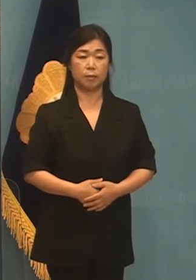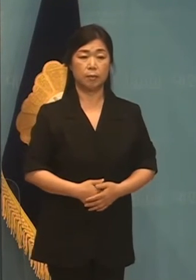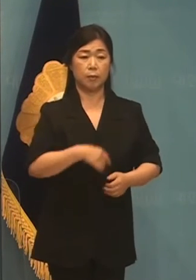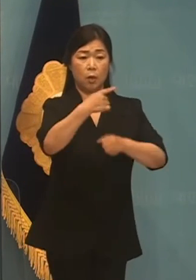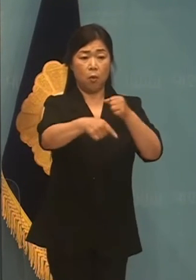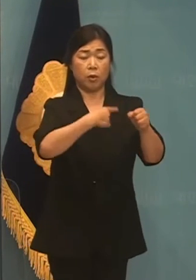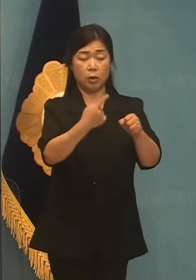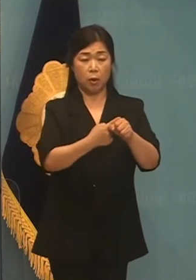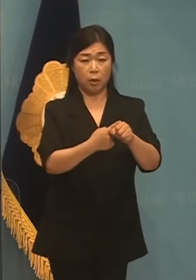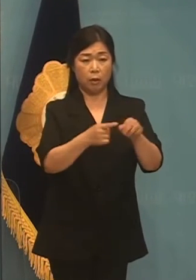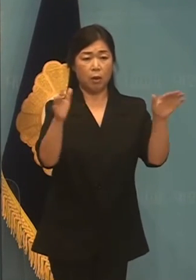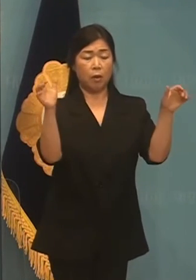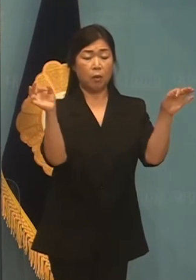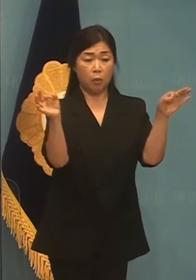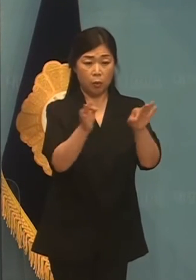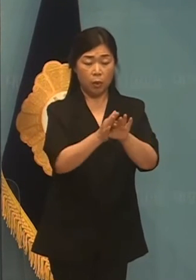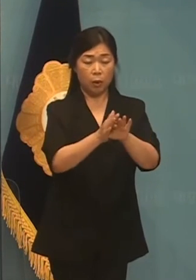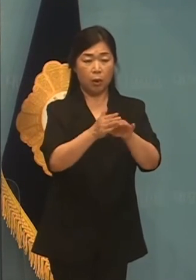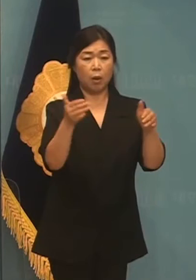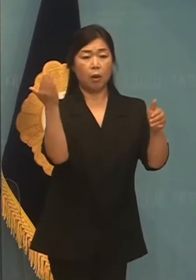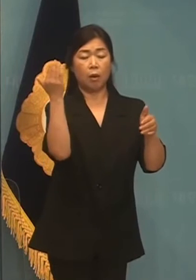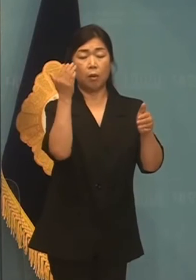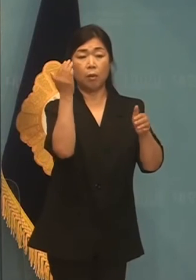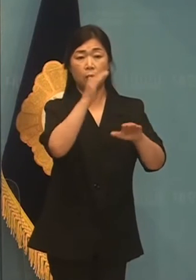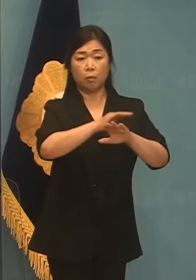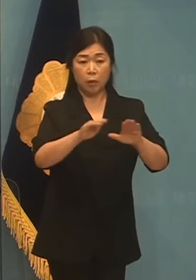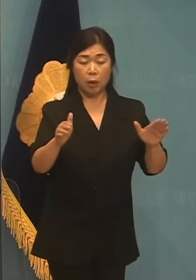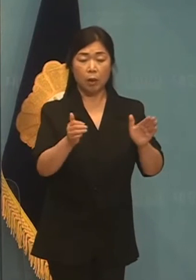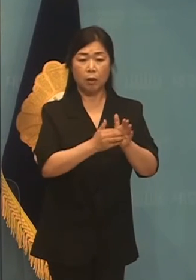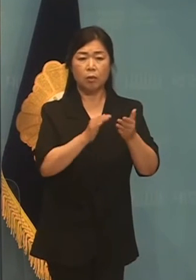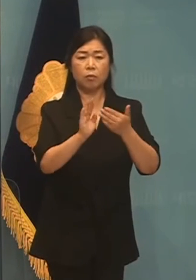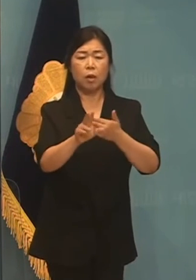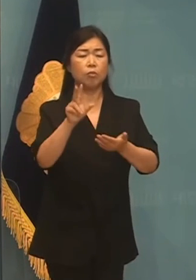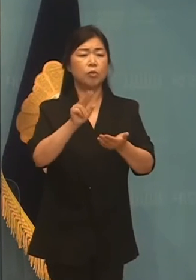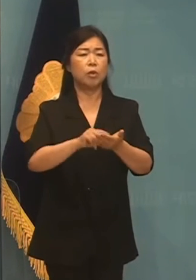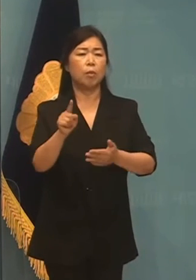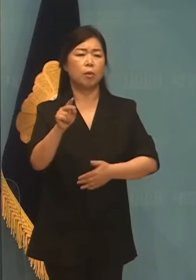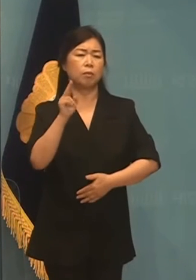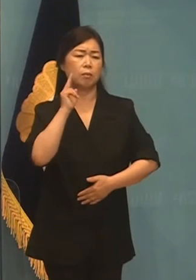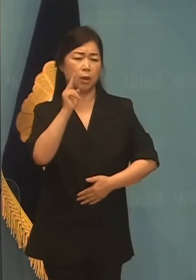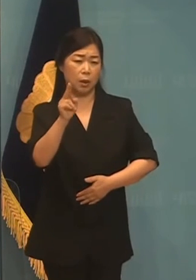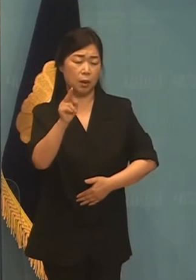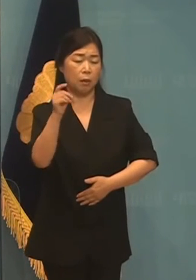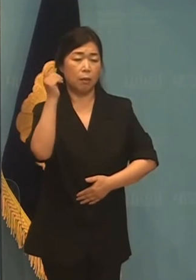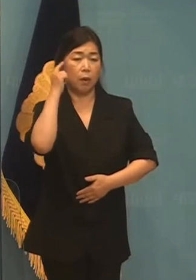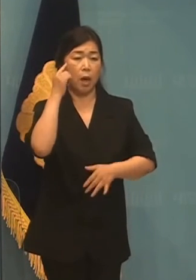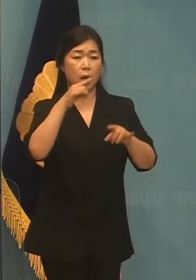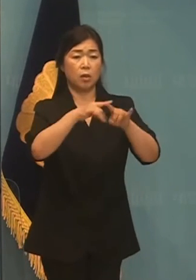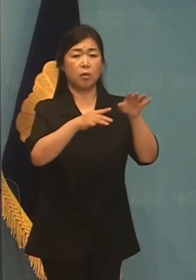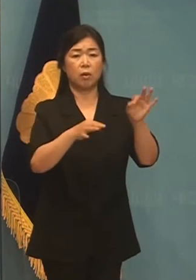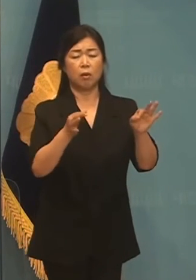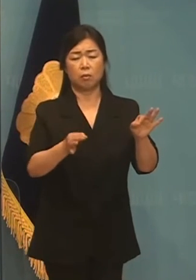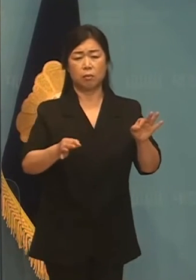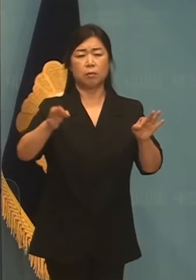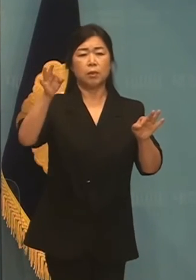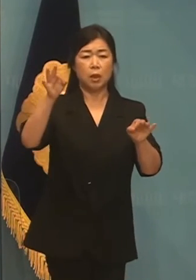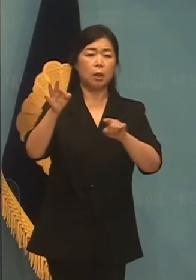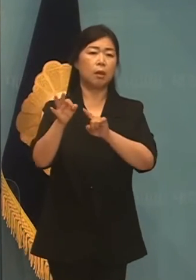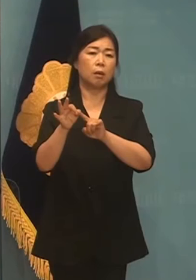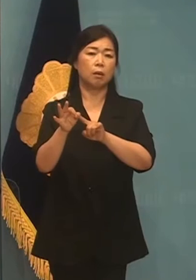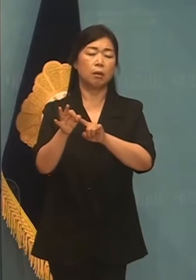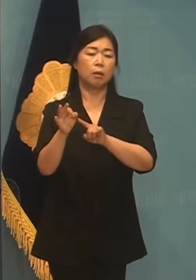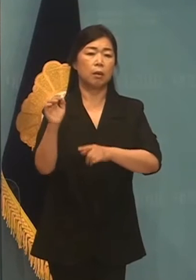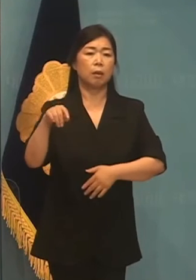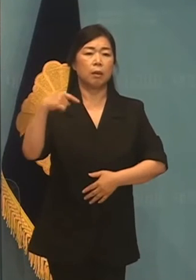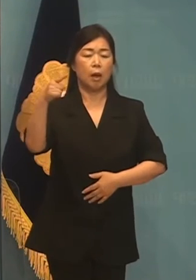탈원전으로 인한 사회 갈등은 아주 심각한 수준입니다. 전기료 인상은 비겁하게도